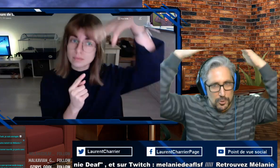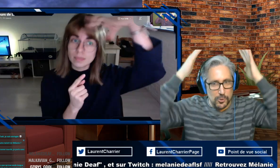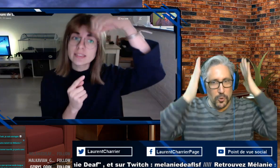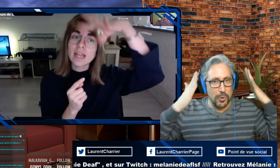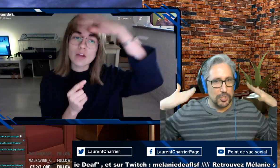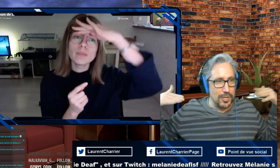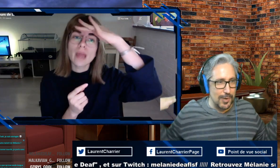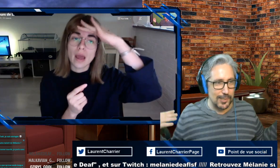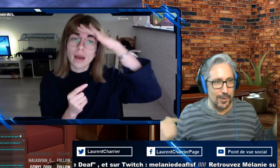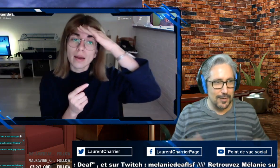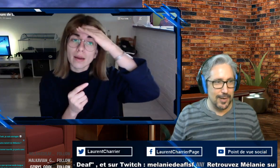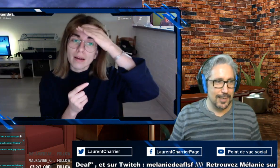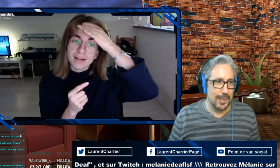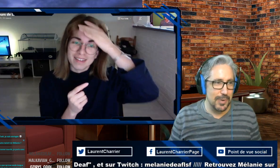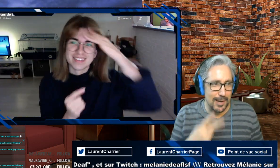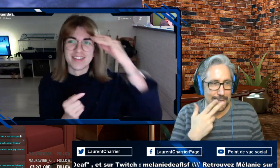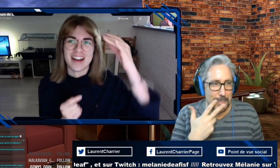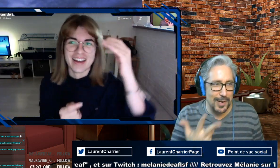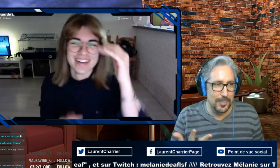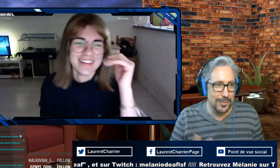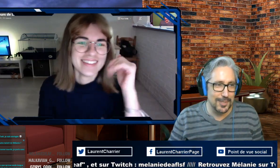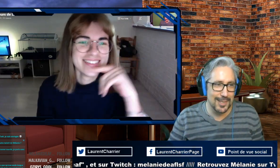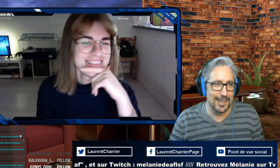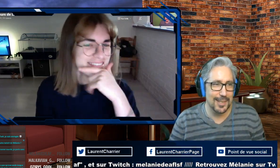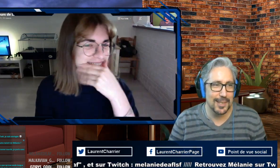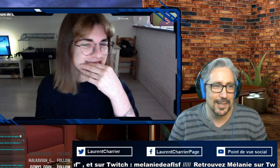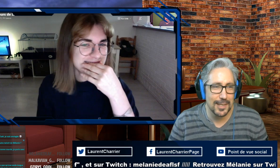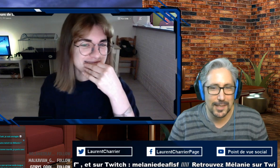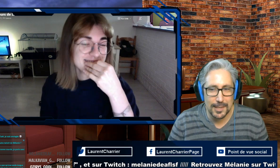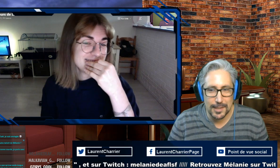aussi, T'as juste une même ombre pas ici. chinoise, quoi. Voilà, t'as pas la bouche.